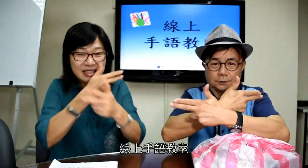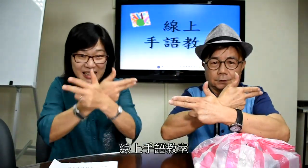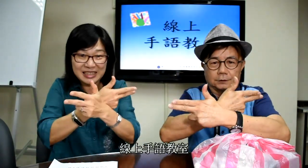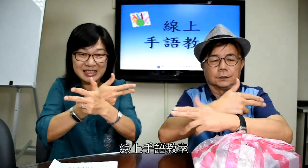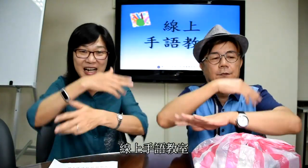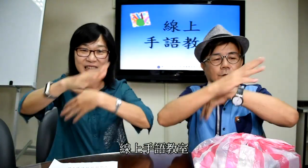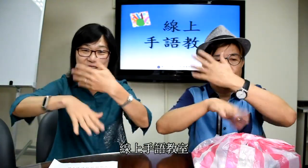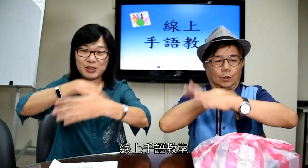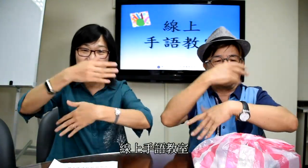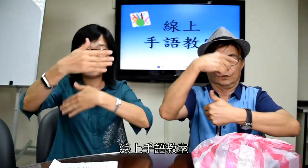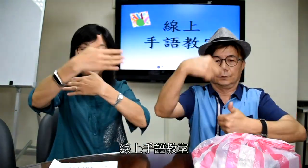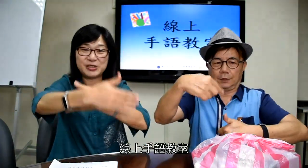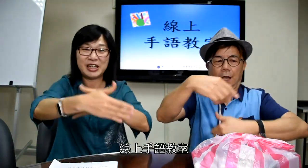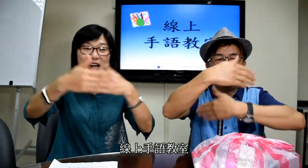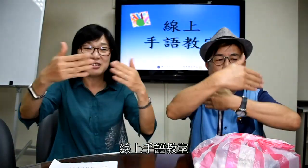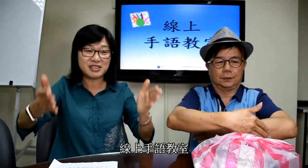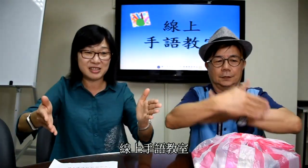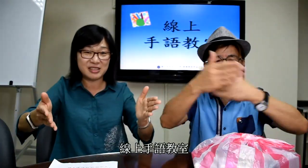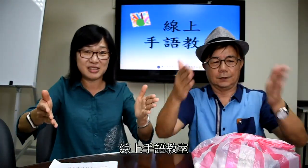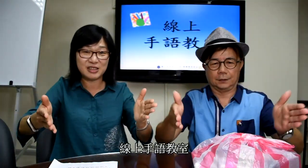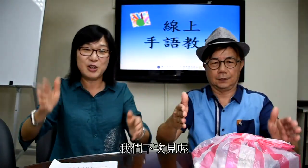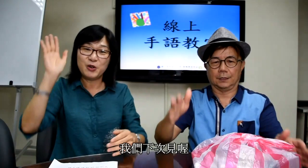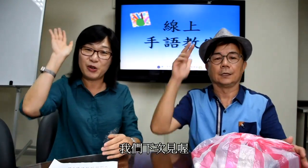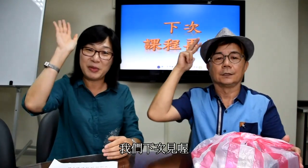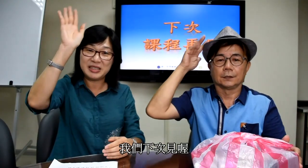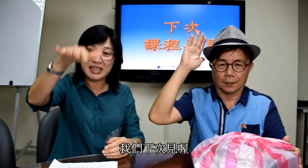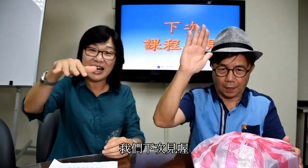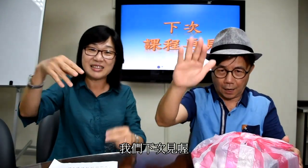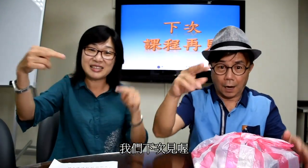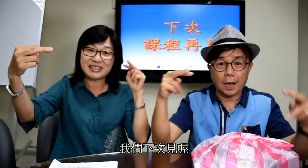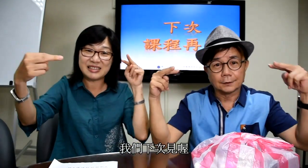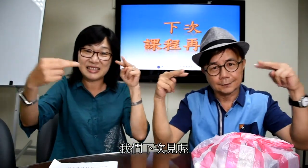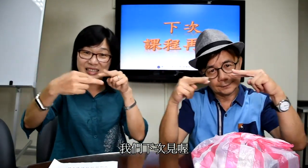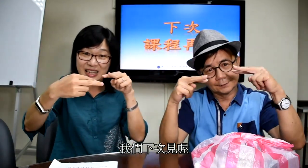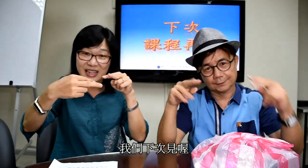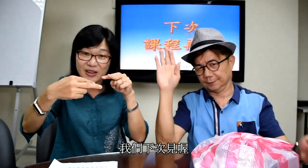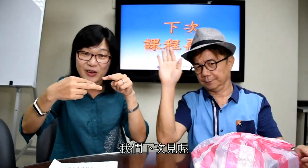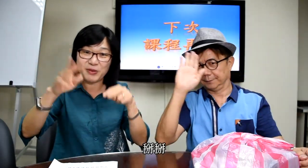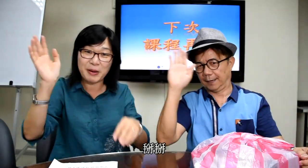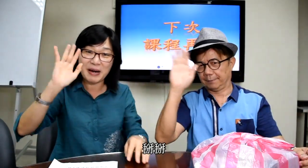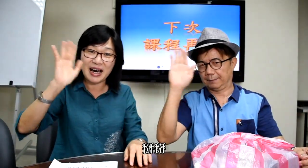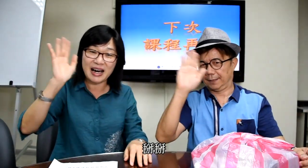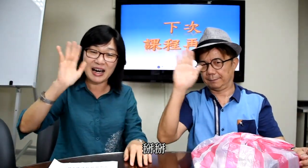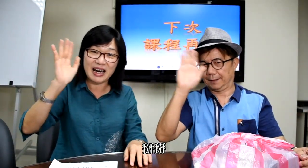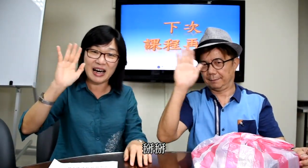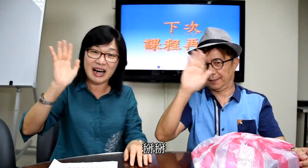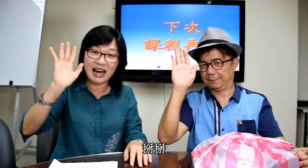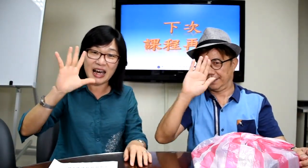线上手语教室，我们下次见哦，拜拜。